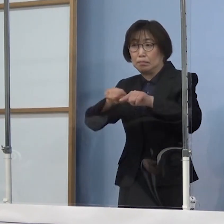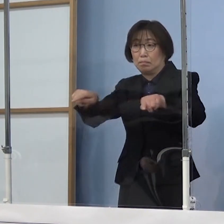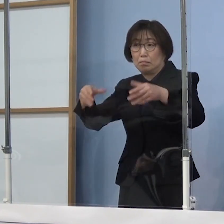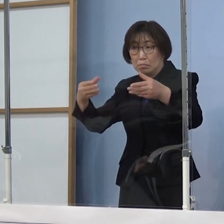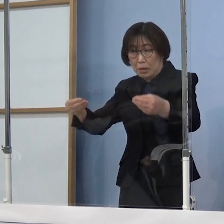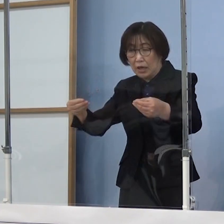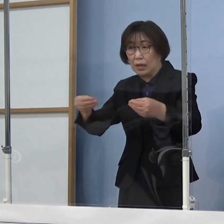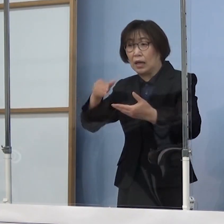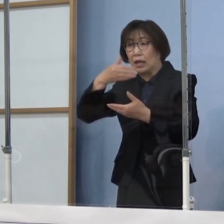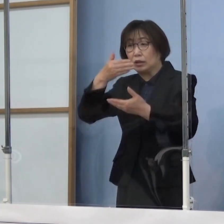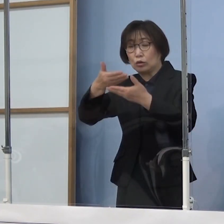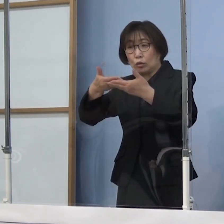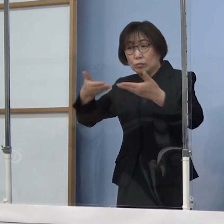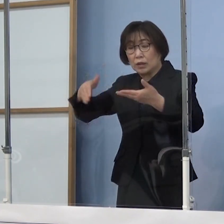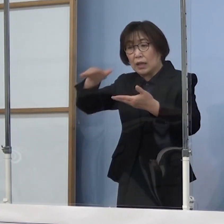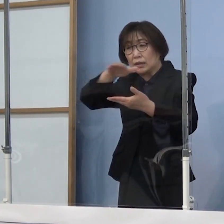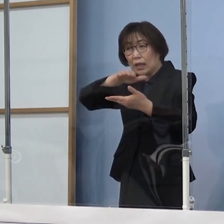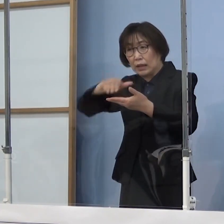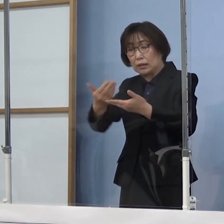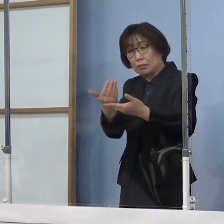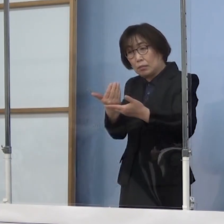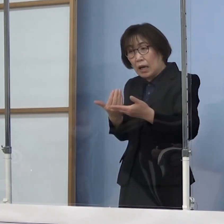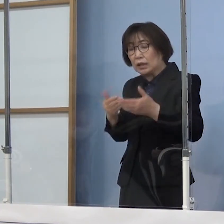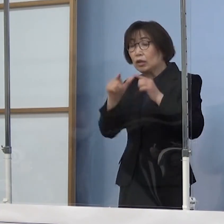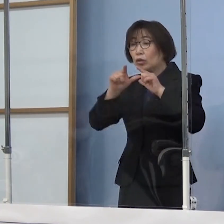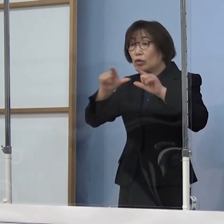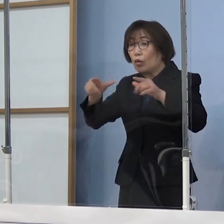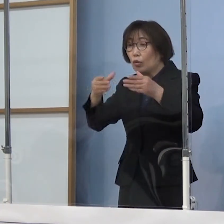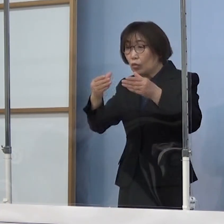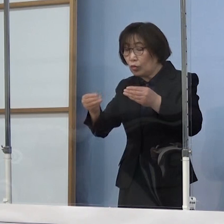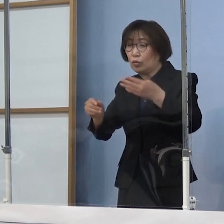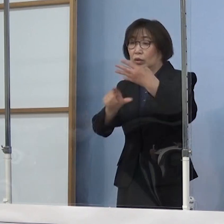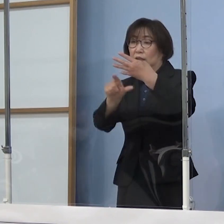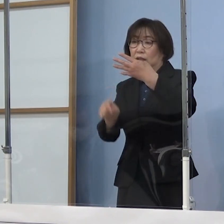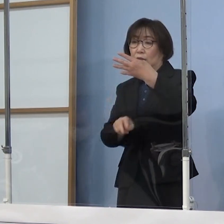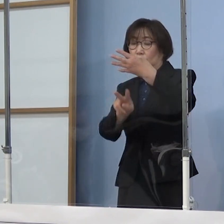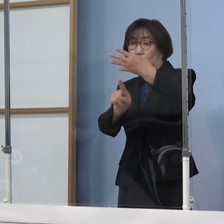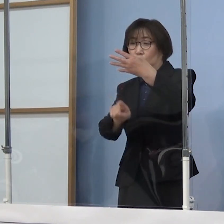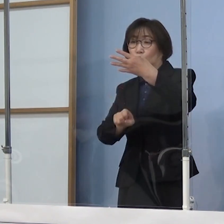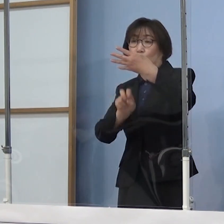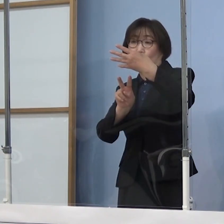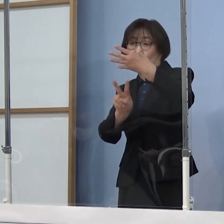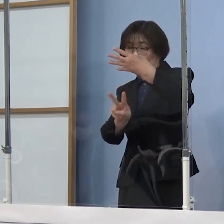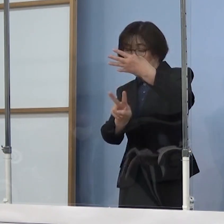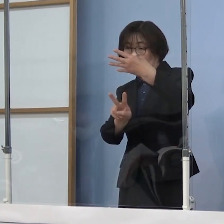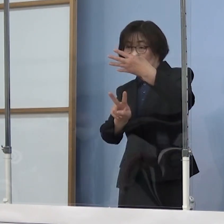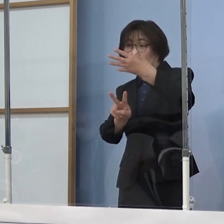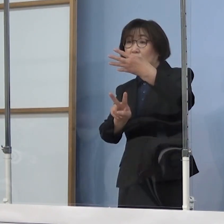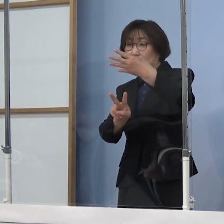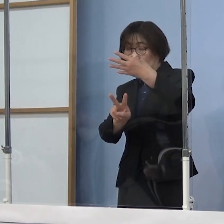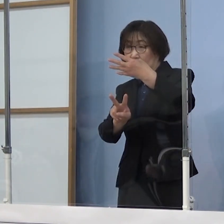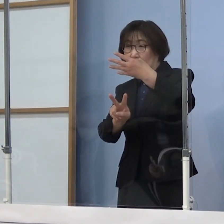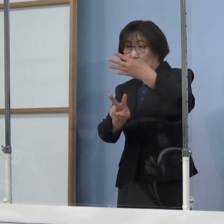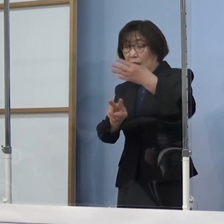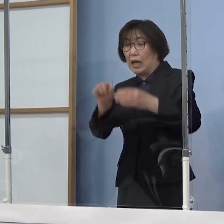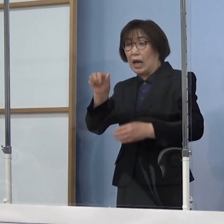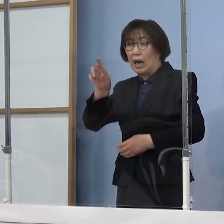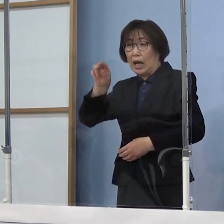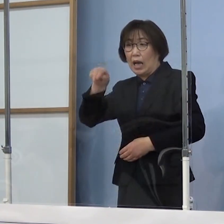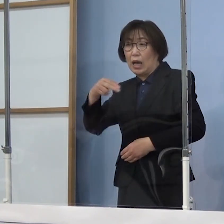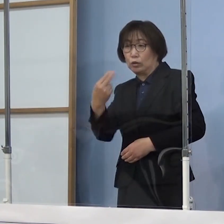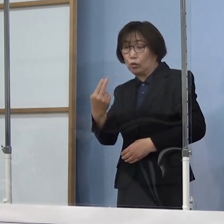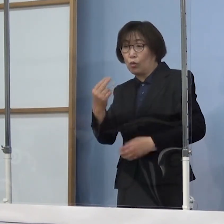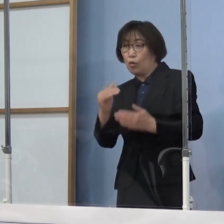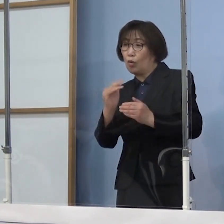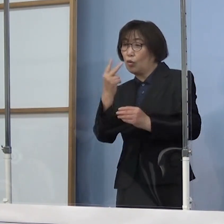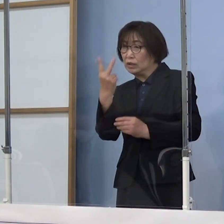に予告をさせていただき、そして4月の12日2段階 アラートを上げさせていただきま